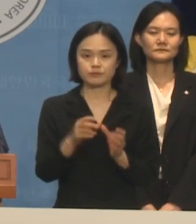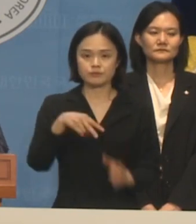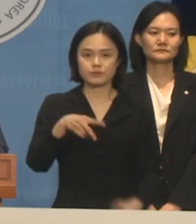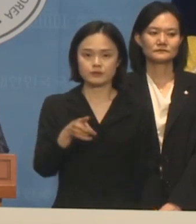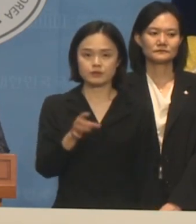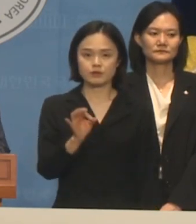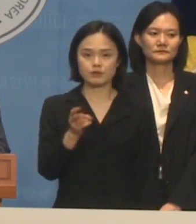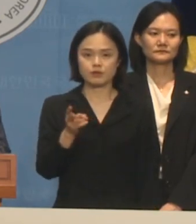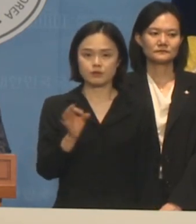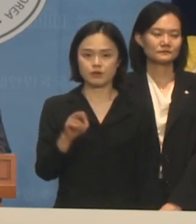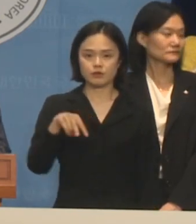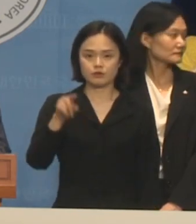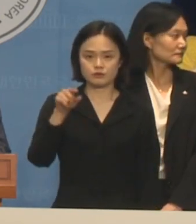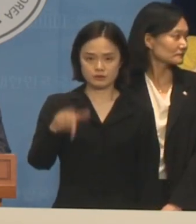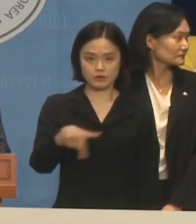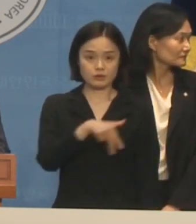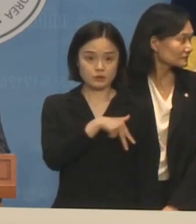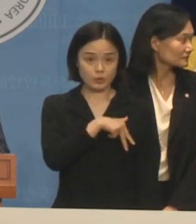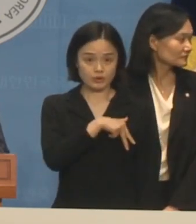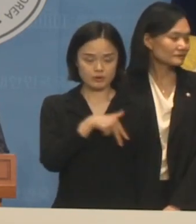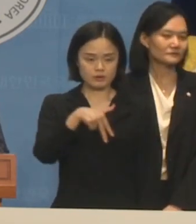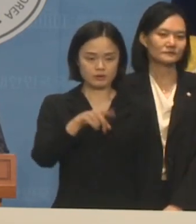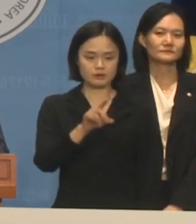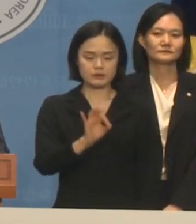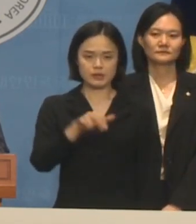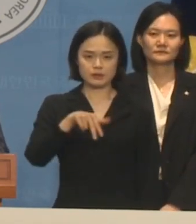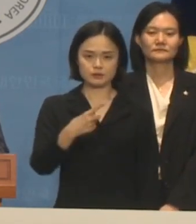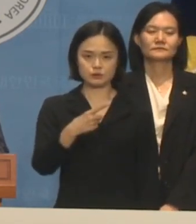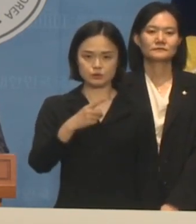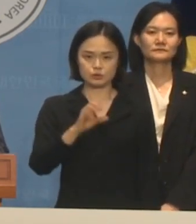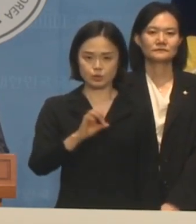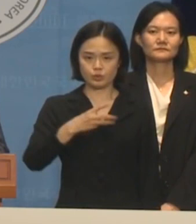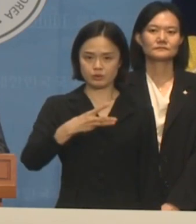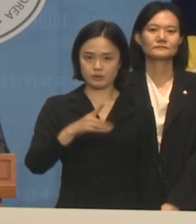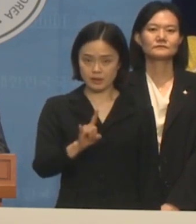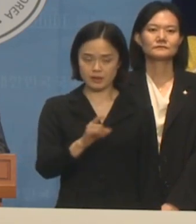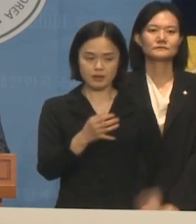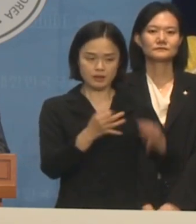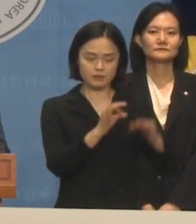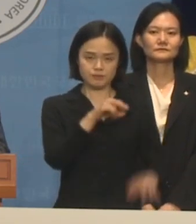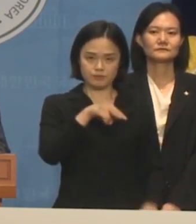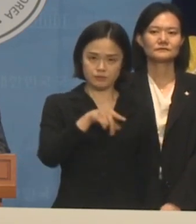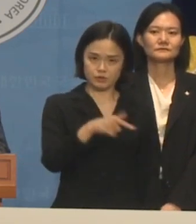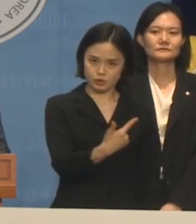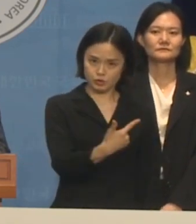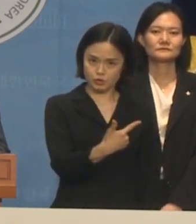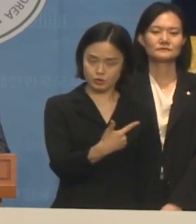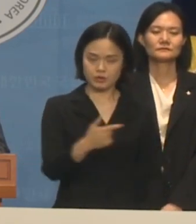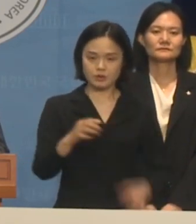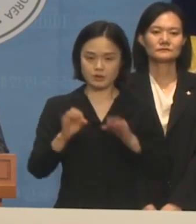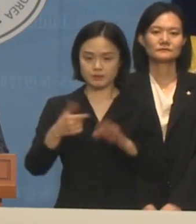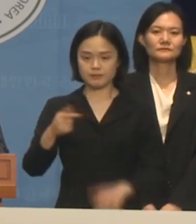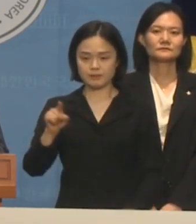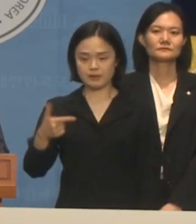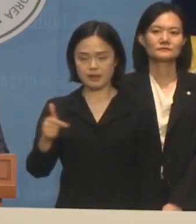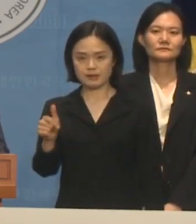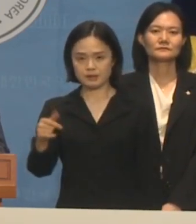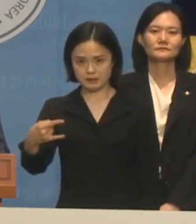서영석 의원님, 장종태 의원님, 김윤 의원님, 김난희